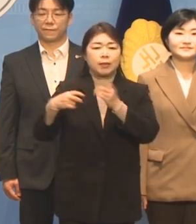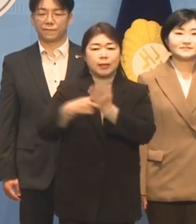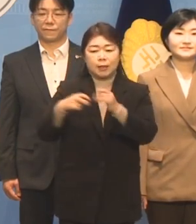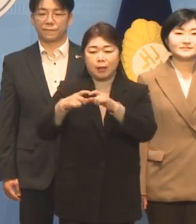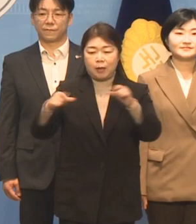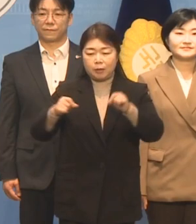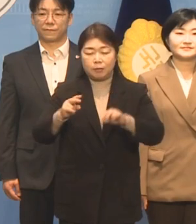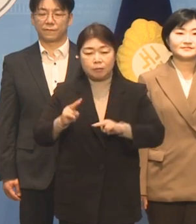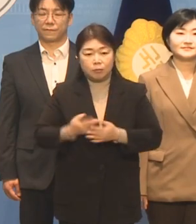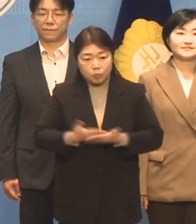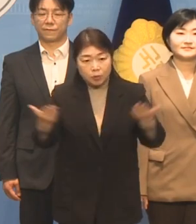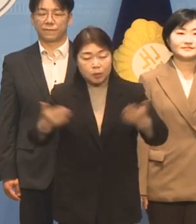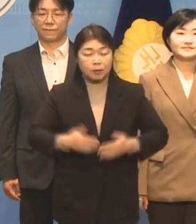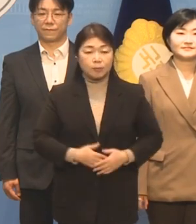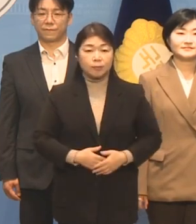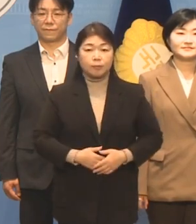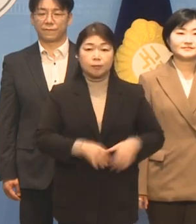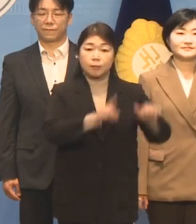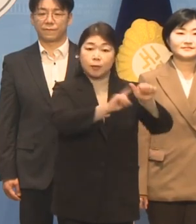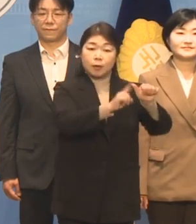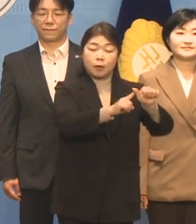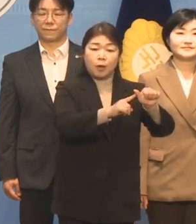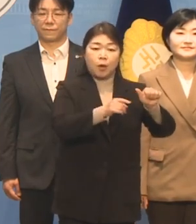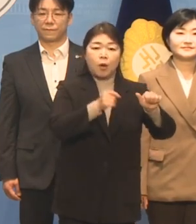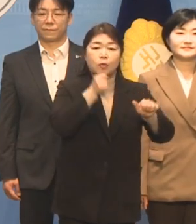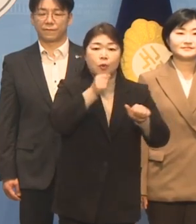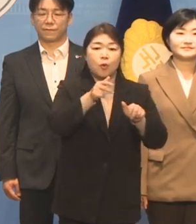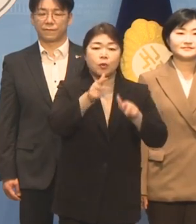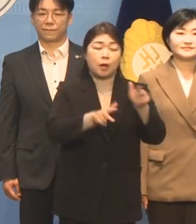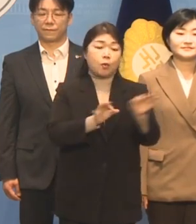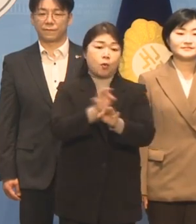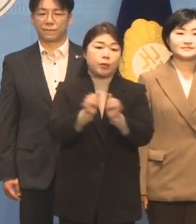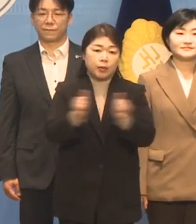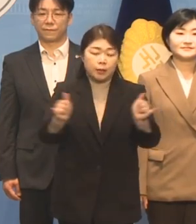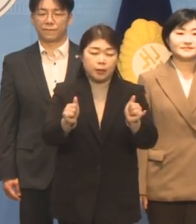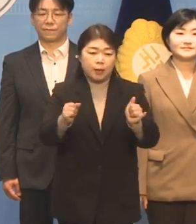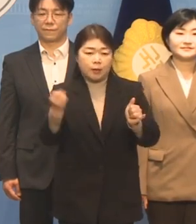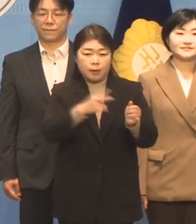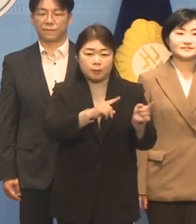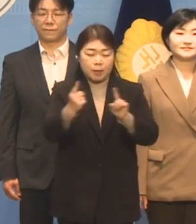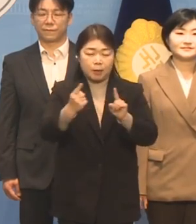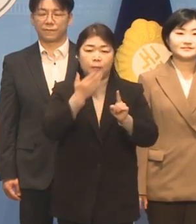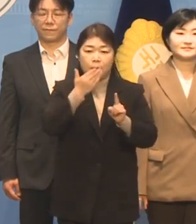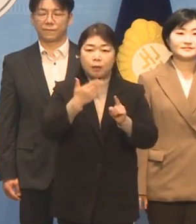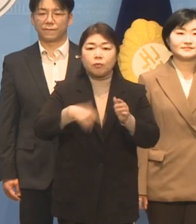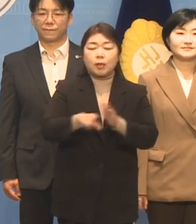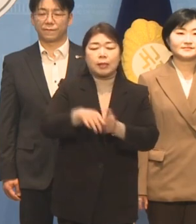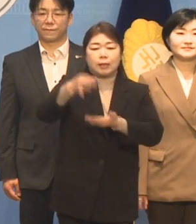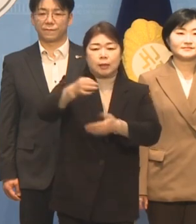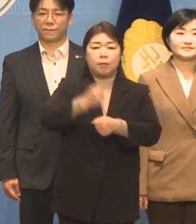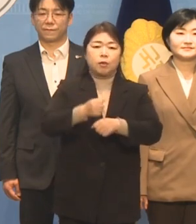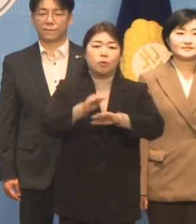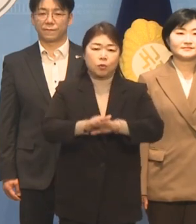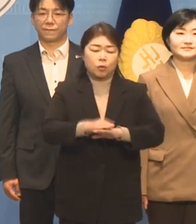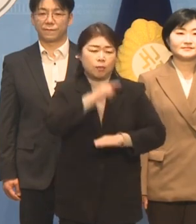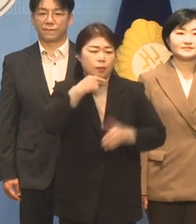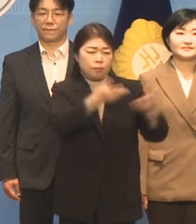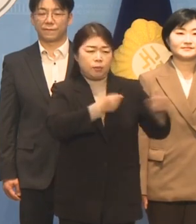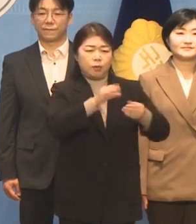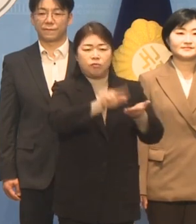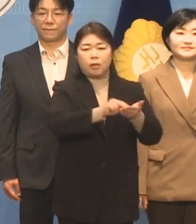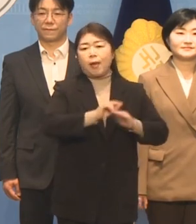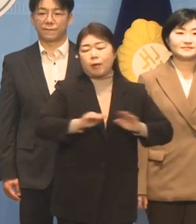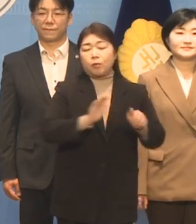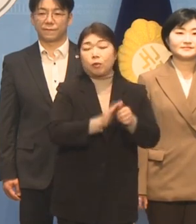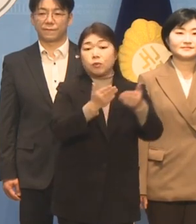다섯, 소상공인 재생기금을 조성해 소상공인 부채 문제를 해결하겠습니다.